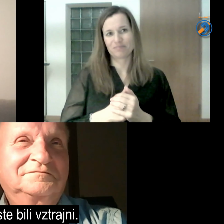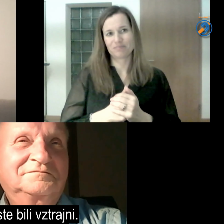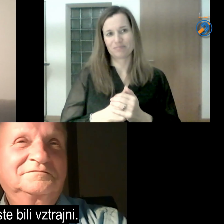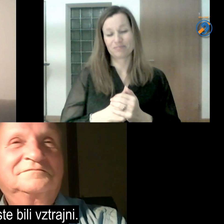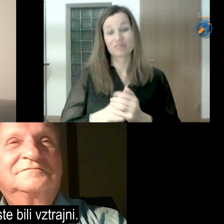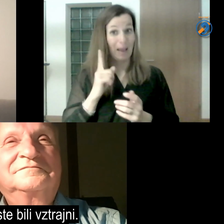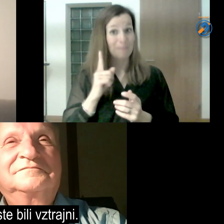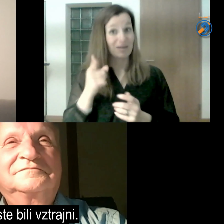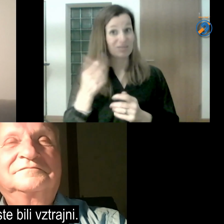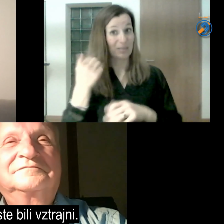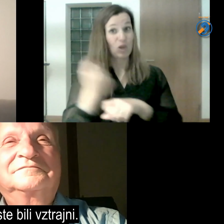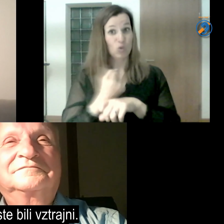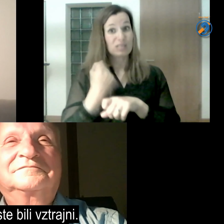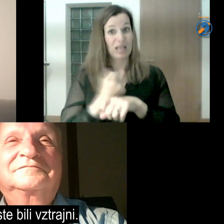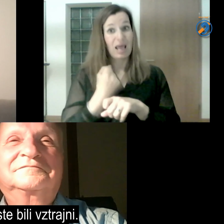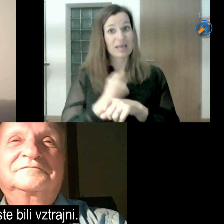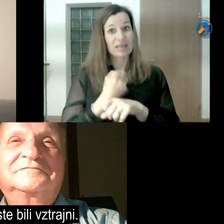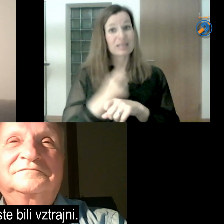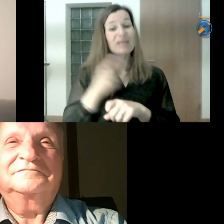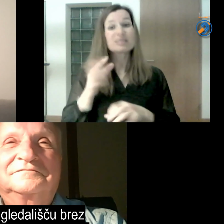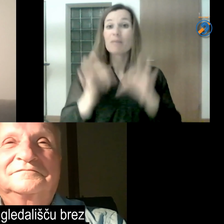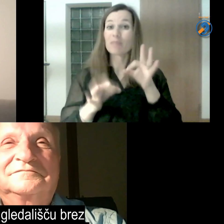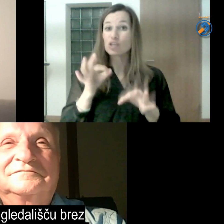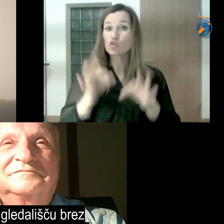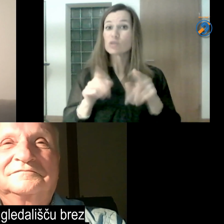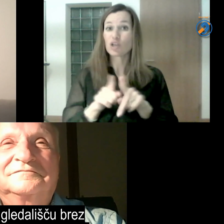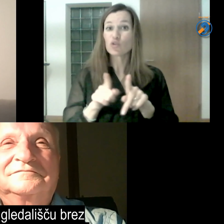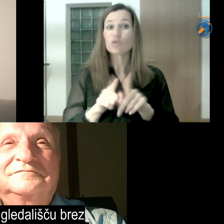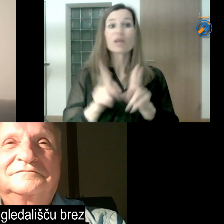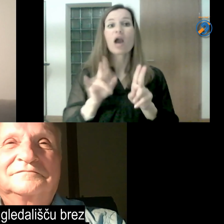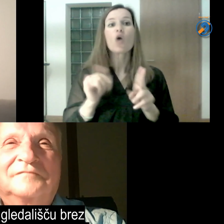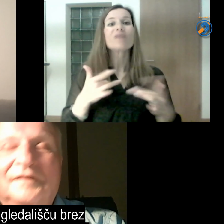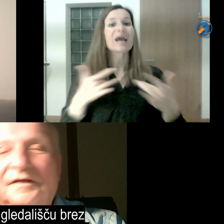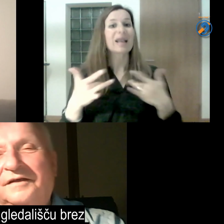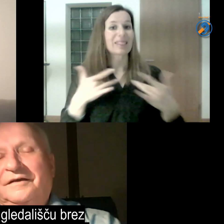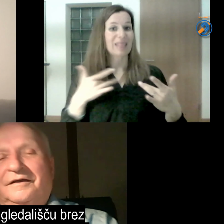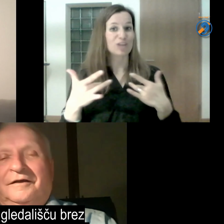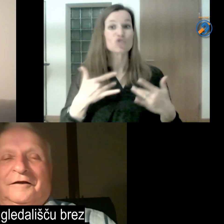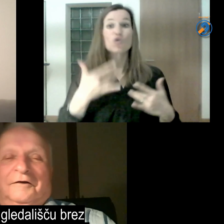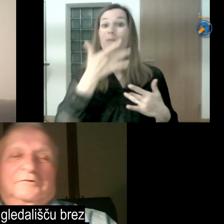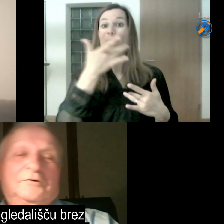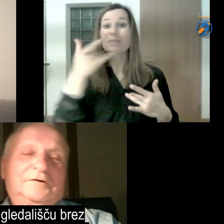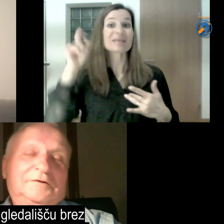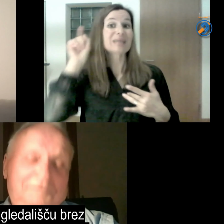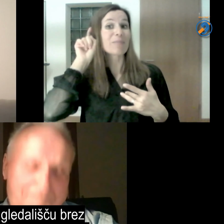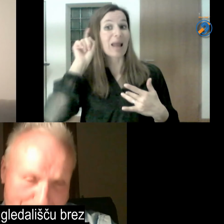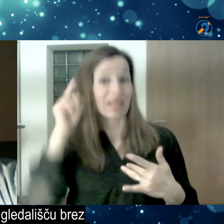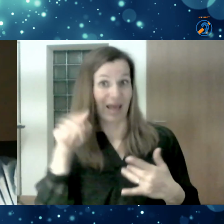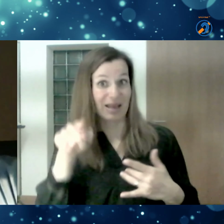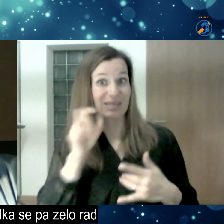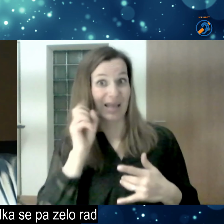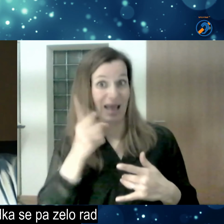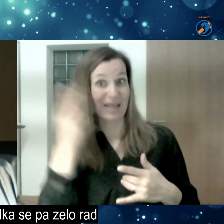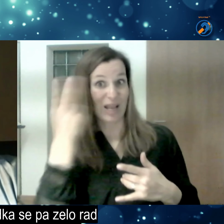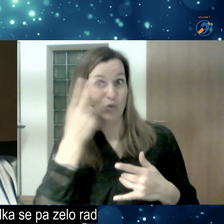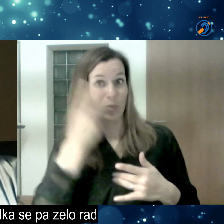Ampak ste bili vztrajni, ste preizkusili tudi, kako je v gledališču brez aparata. Ste kaj razumeli?